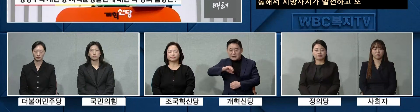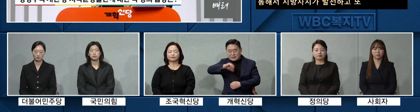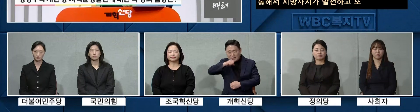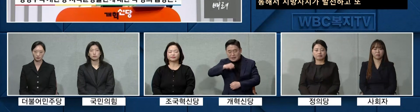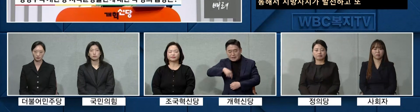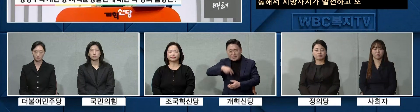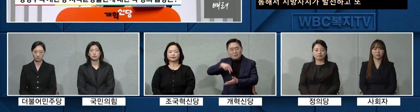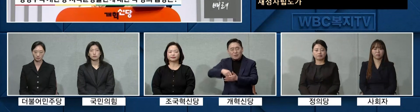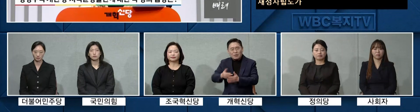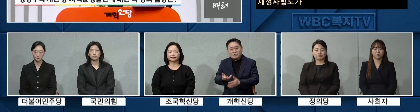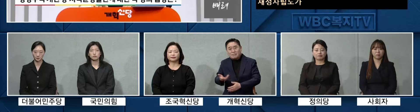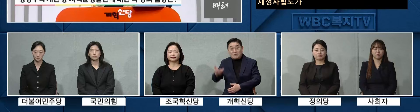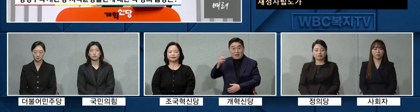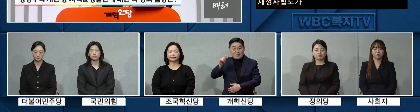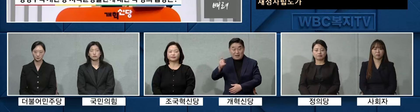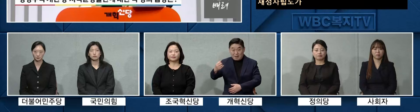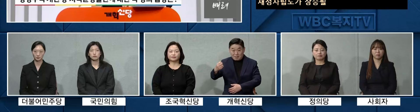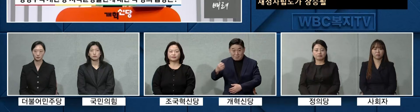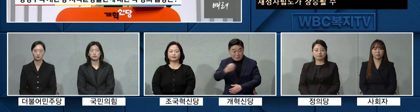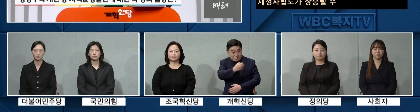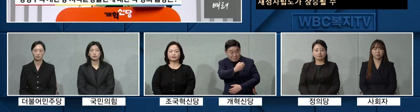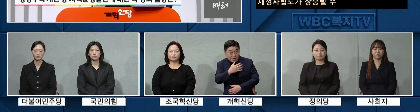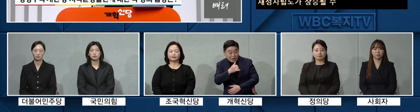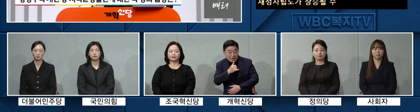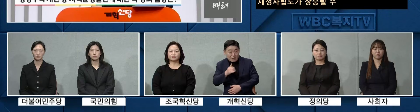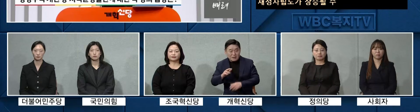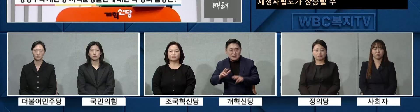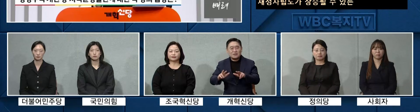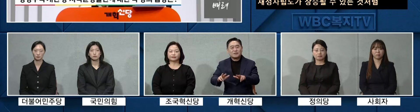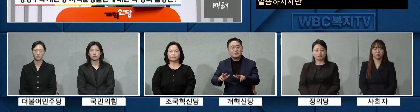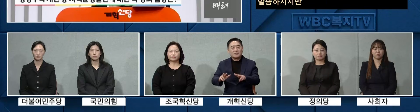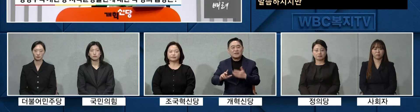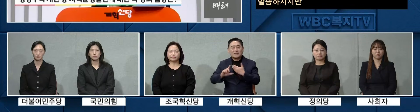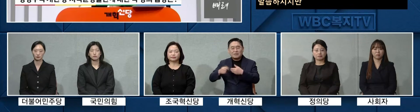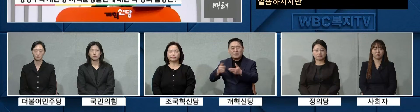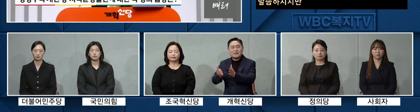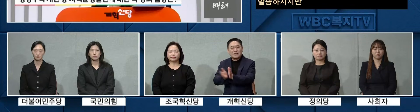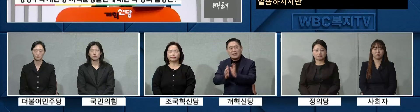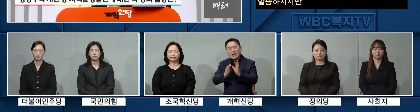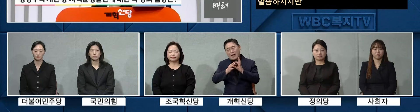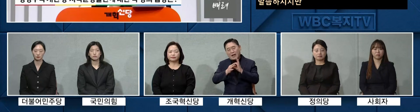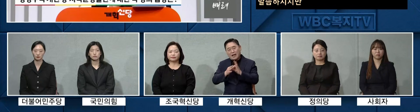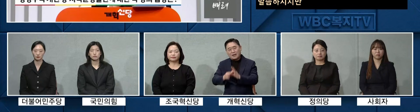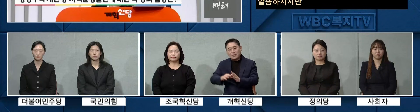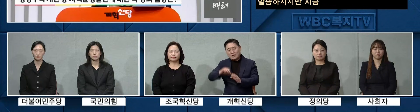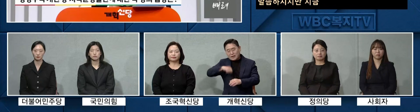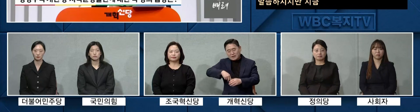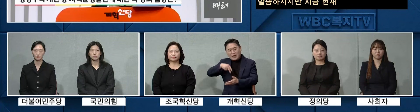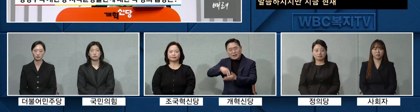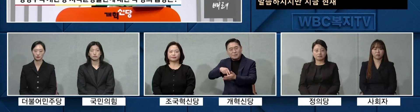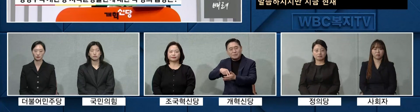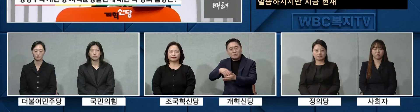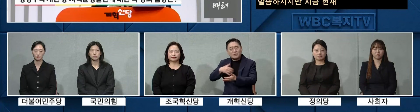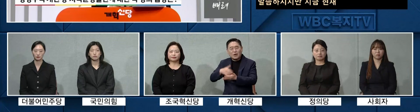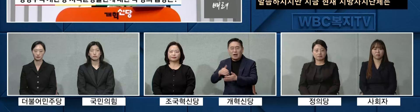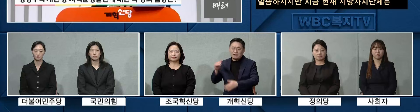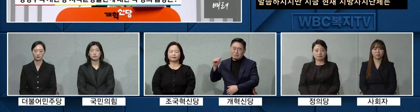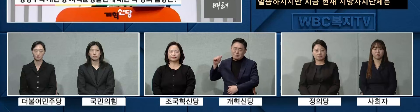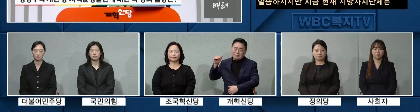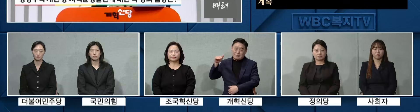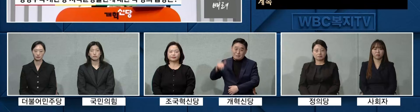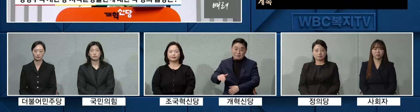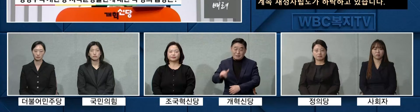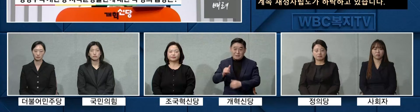자립도가 상승될 수 있는 것처럼 말씀하시지만 지금 현재 지방자치단체는 계속 재정 자립도가 하락하고